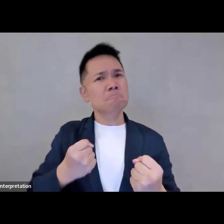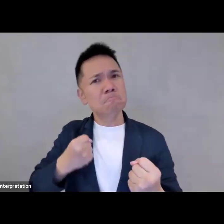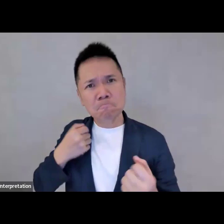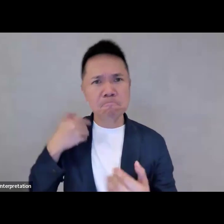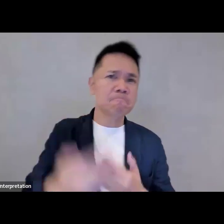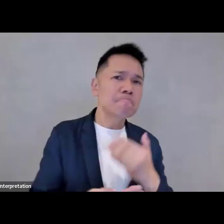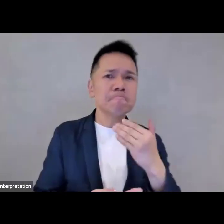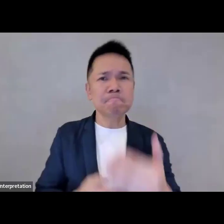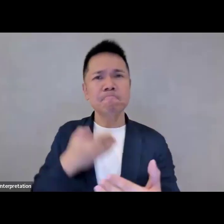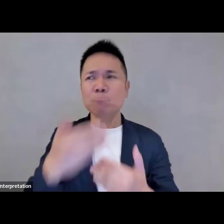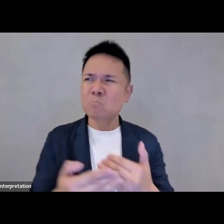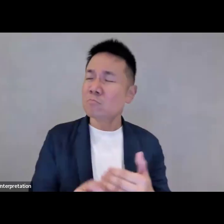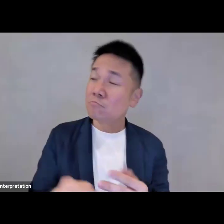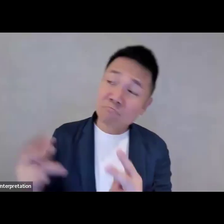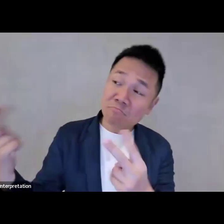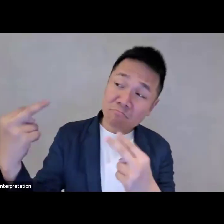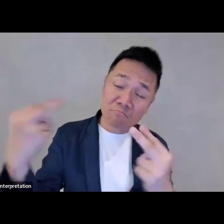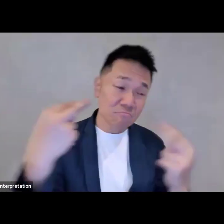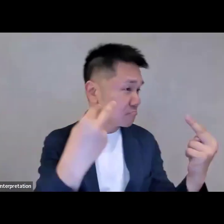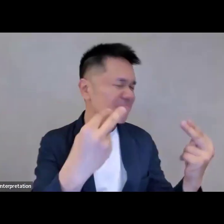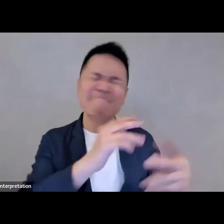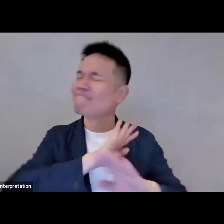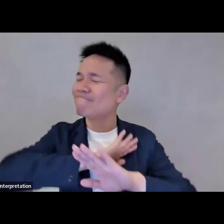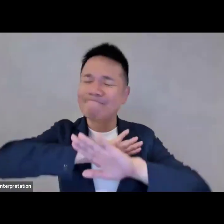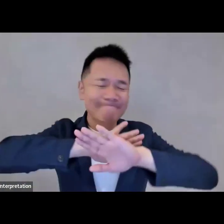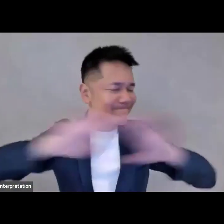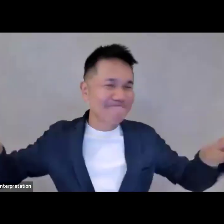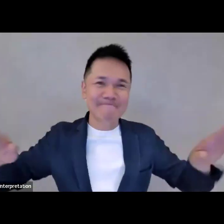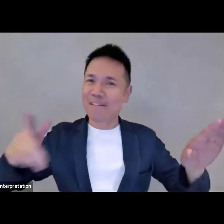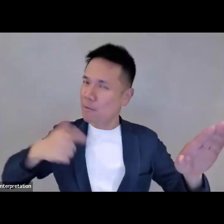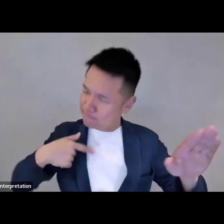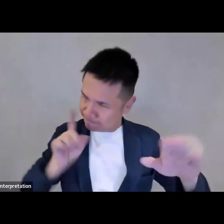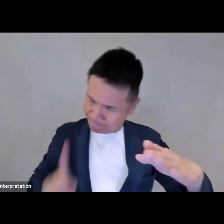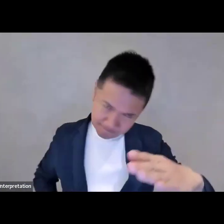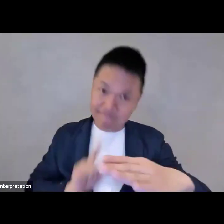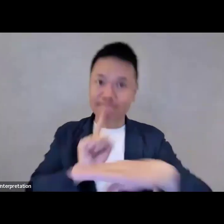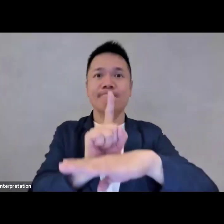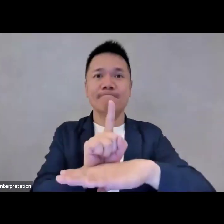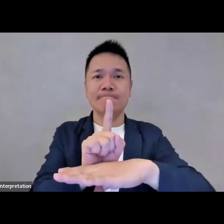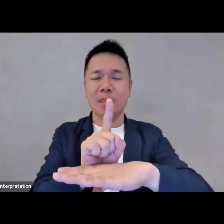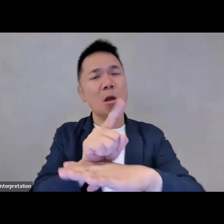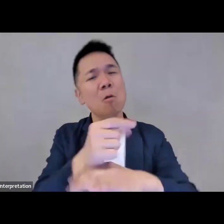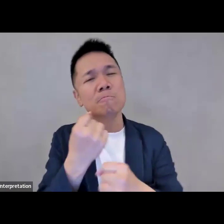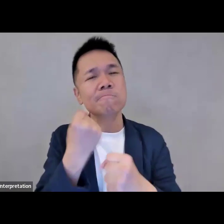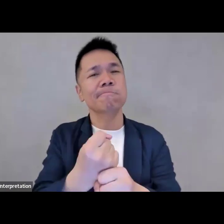情，他是活好他精彩的人生。